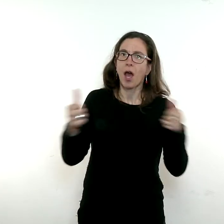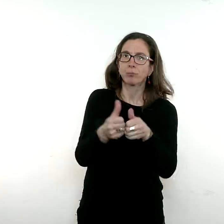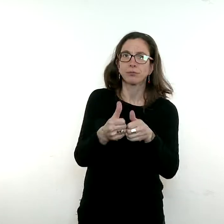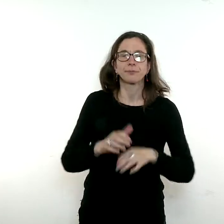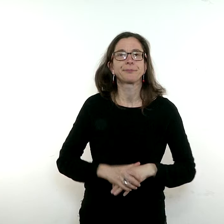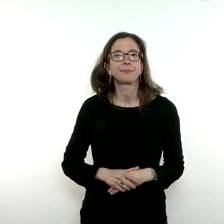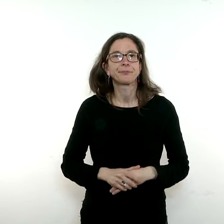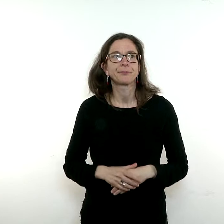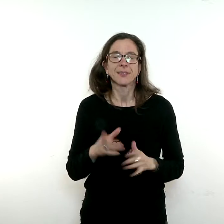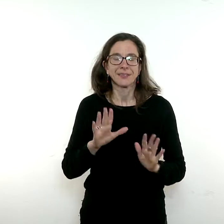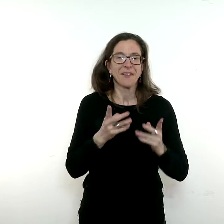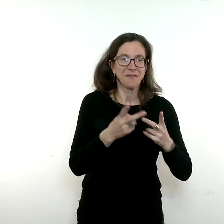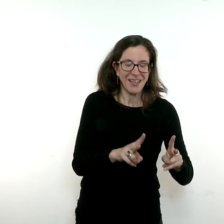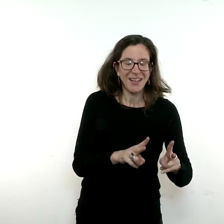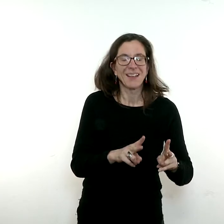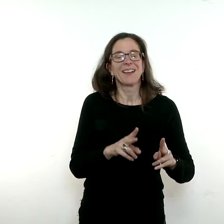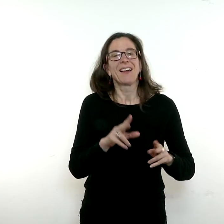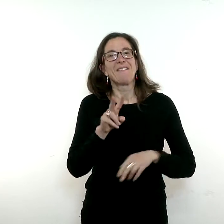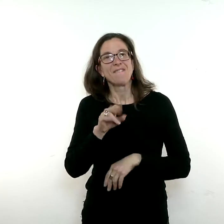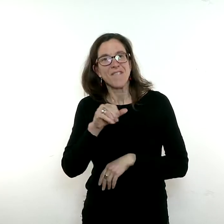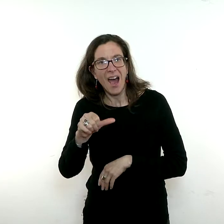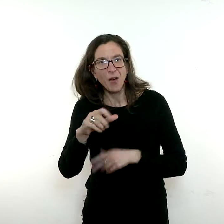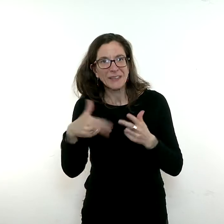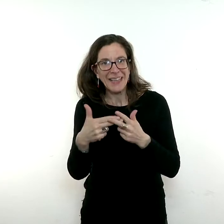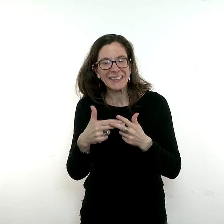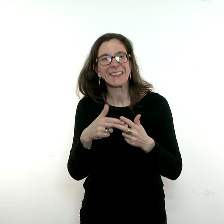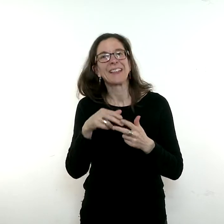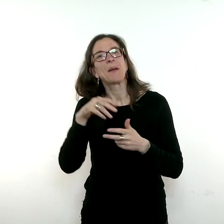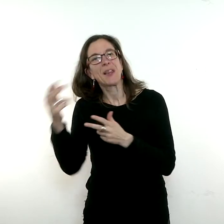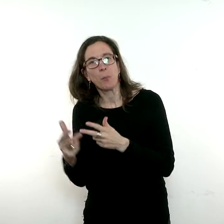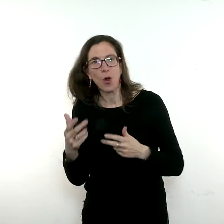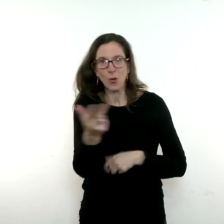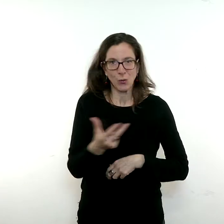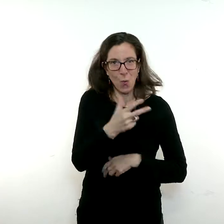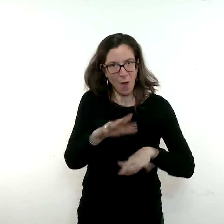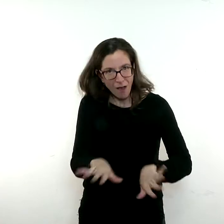la ville, Via Occitanie et la métropole. Qui demande la parole?